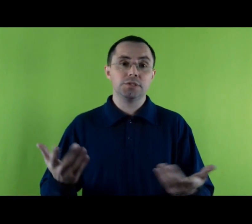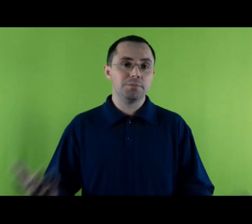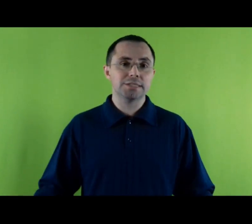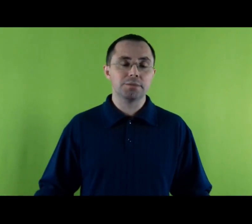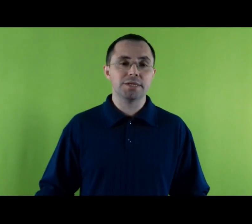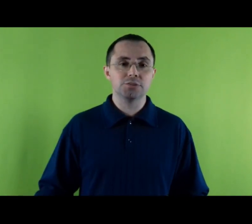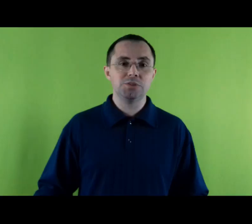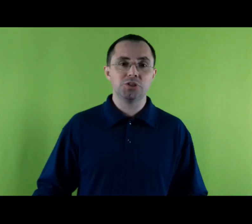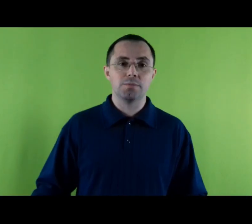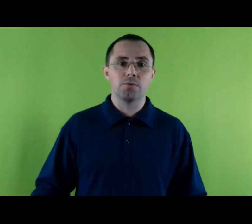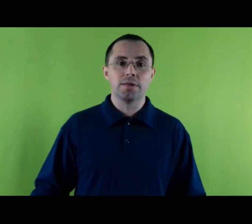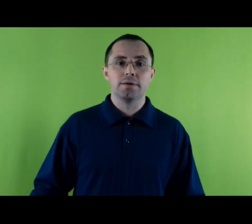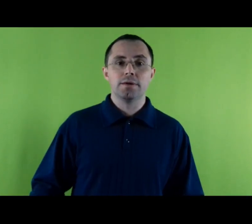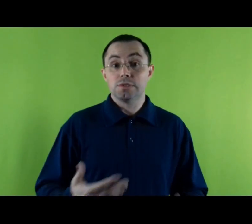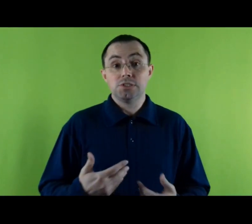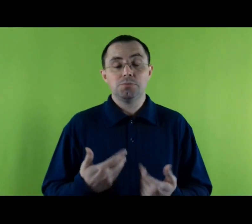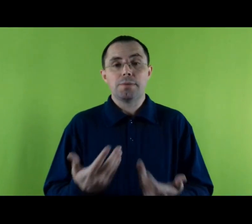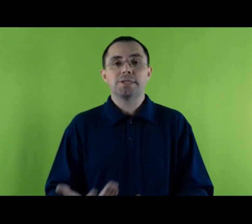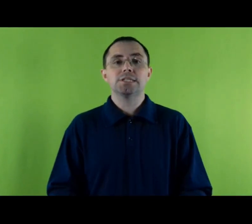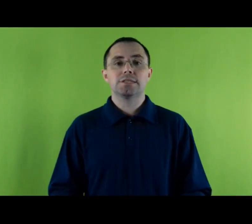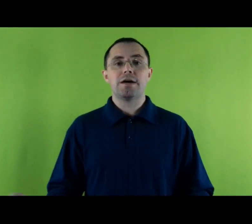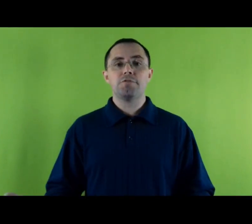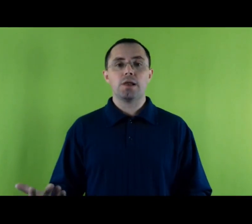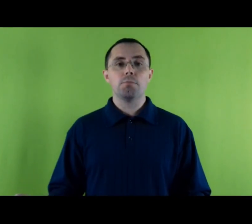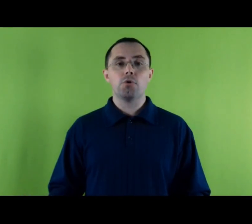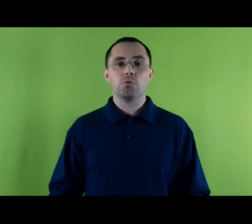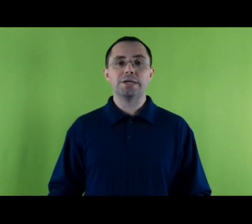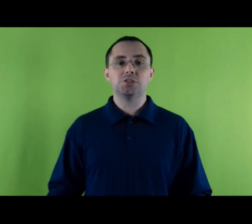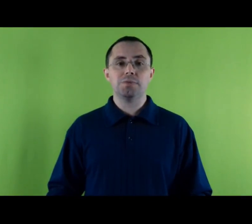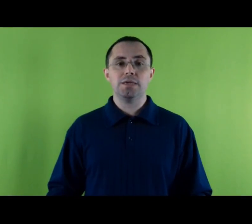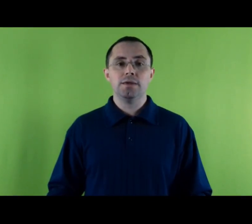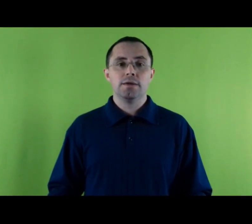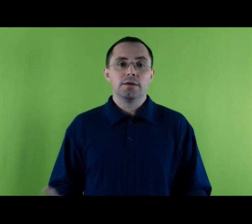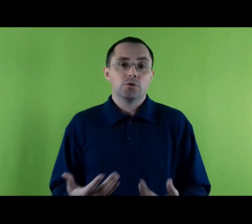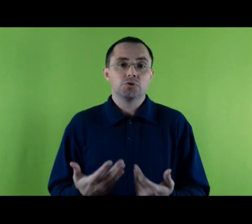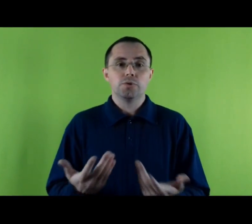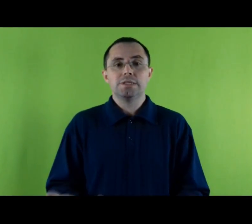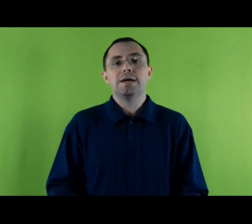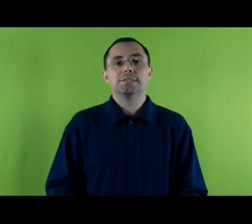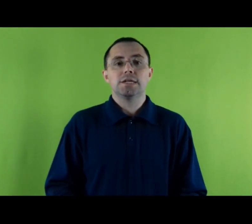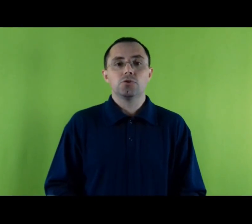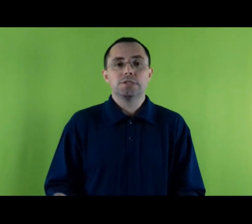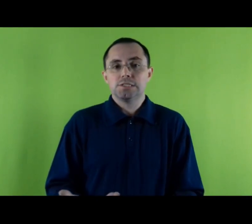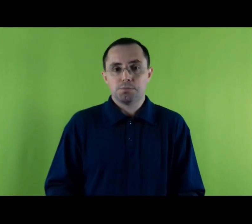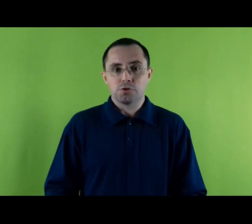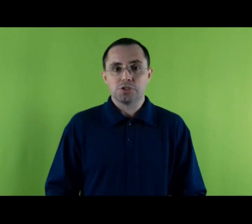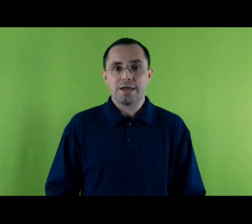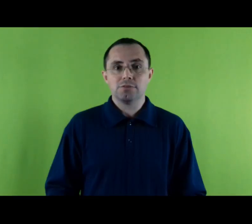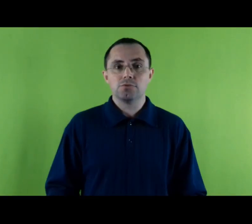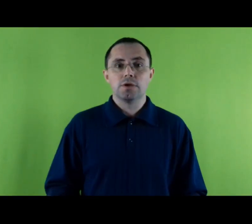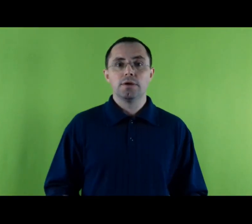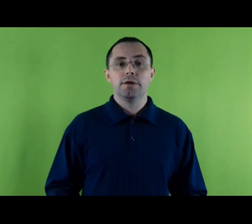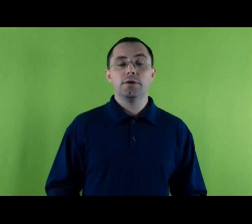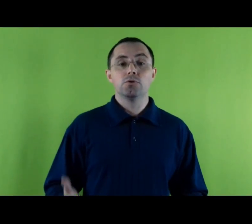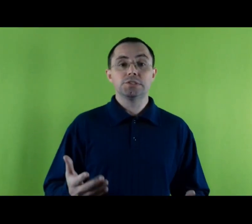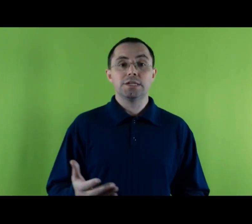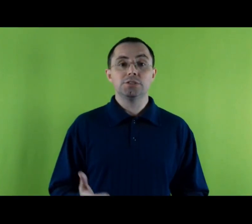e minhas amigas me chamam. Antes de me apresentar, falar um pouco mais de mim, que eu sou o idealizador desse projeto, eu gostaria de